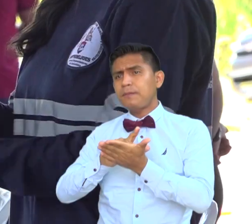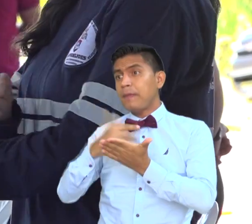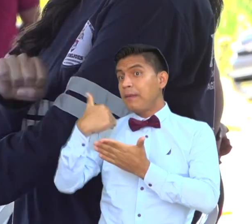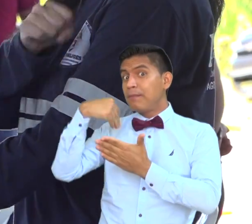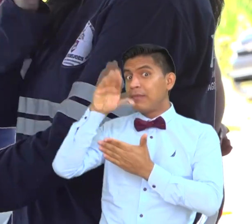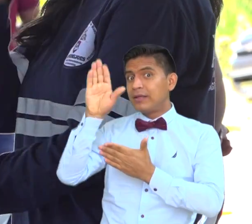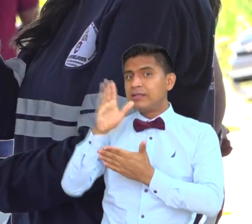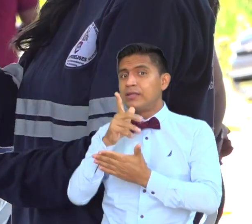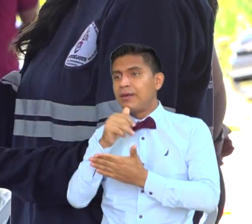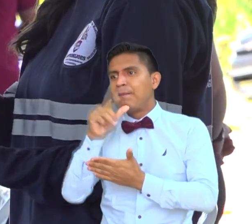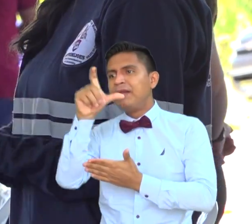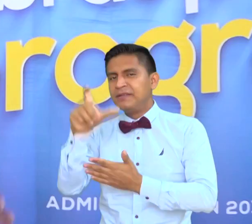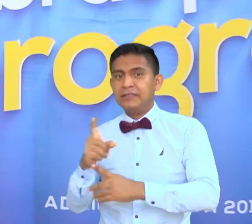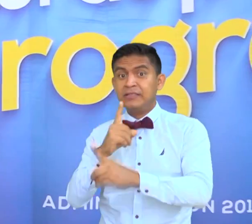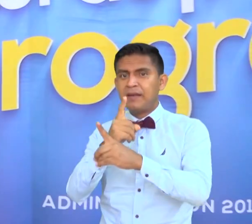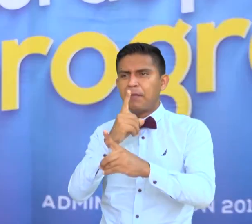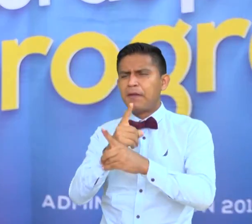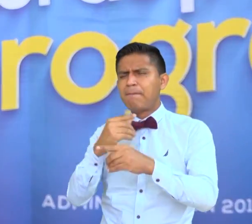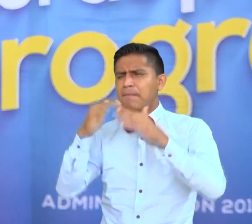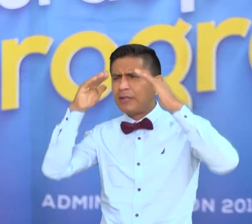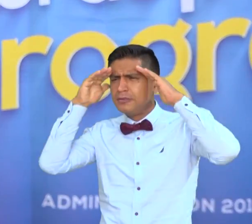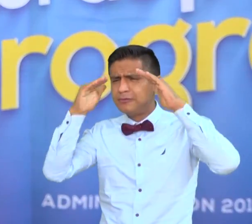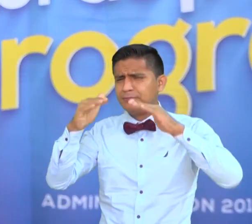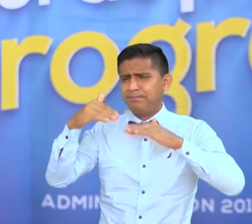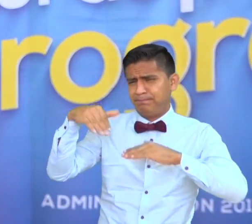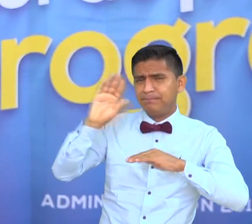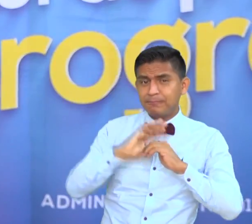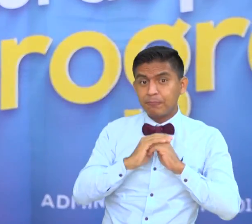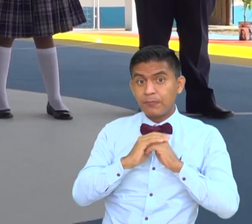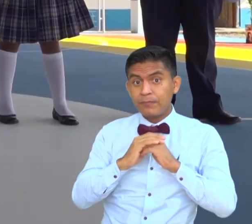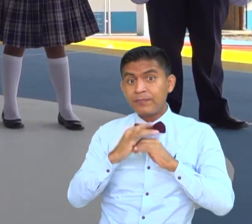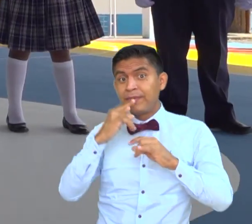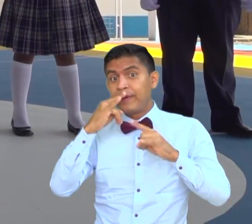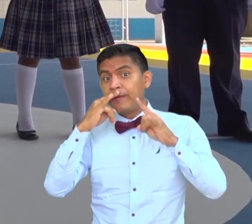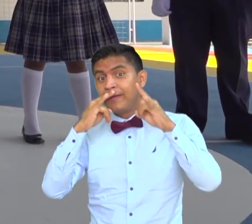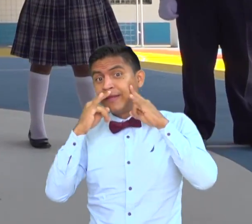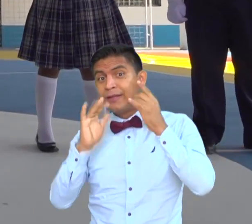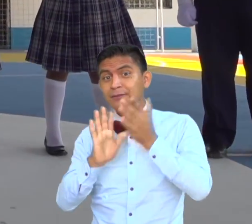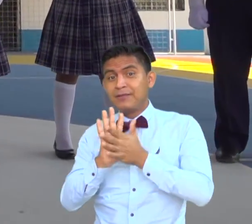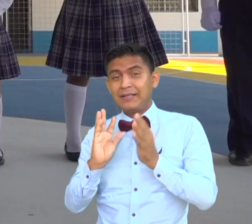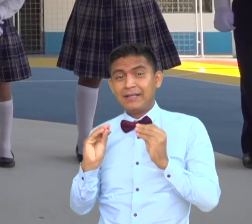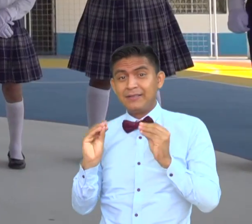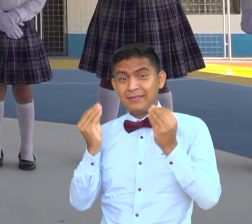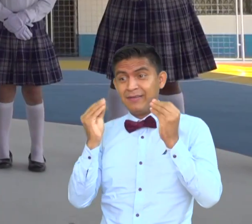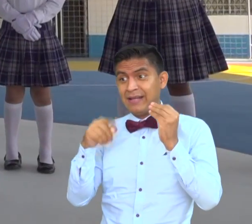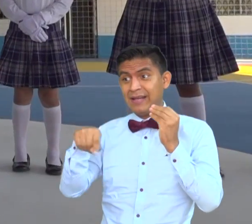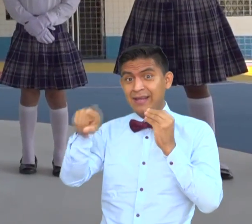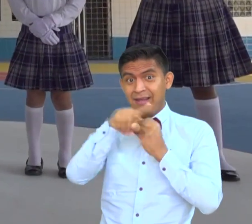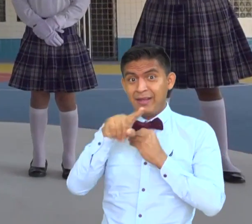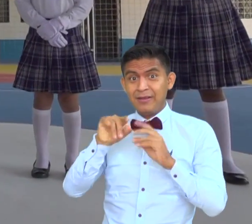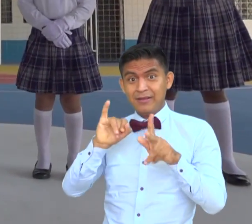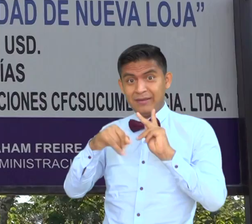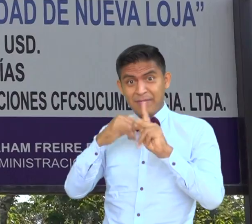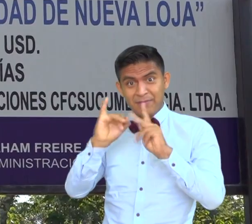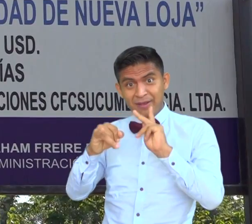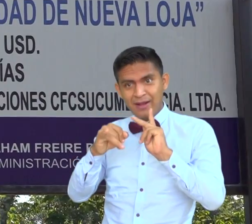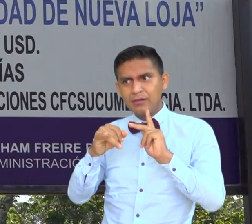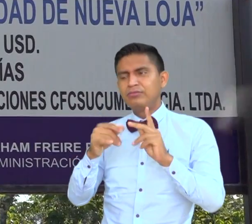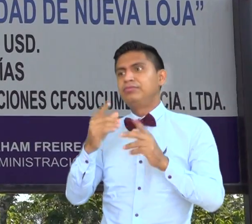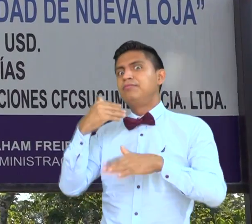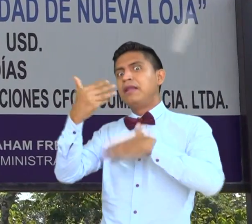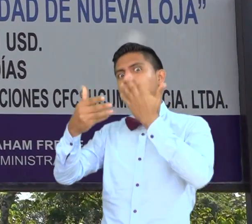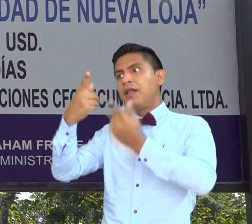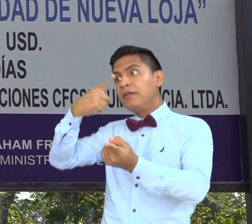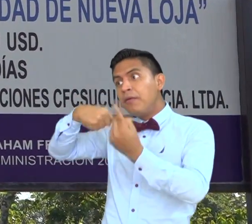cuando se trata de la educación para personas con discapacidad. Los niños y adolescentes de la escuela Jefferson Pérez, a su